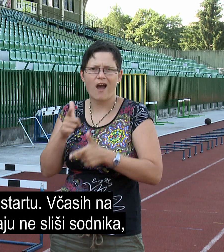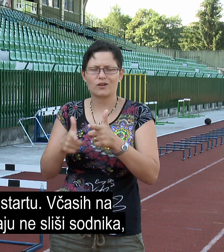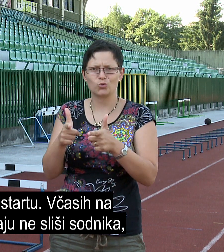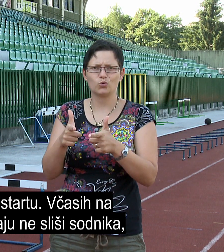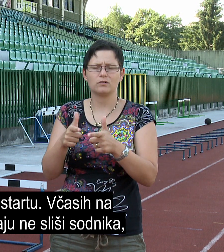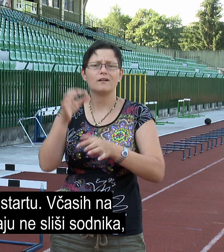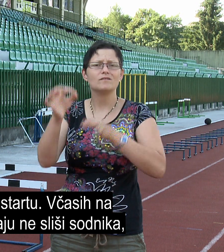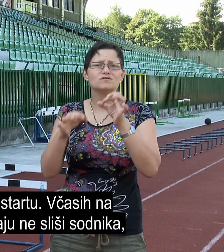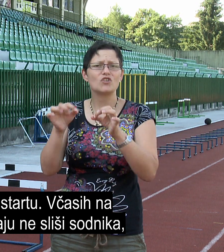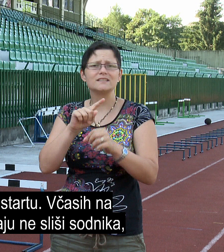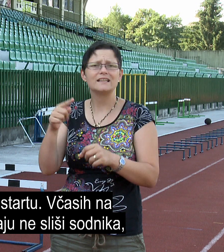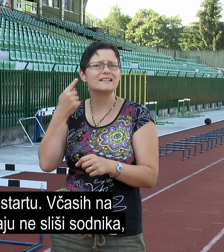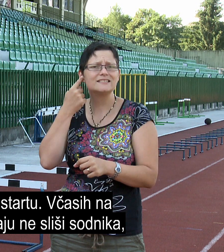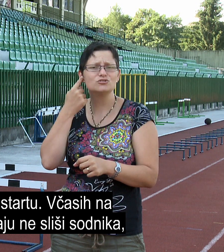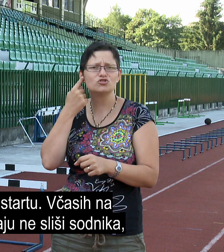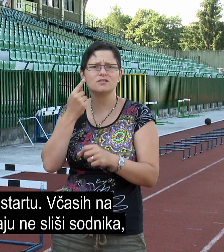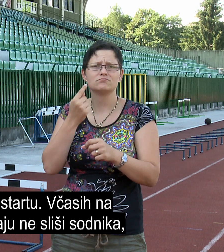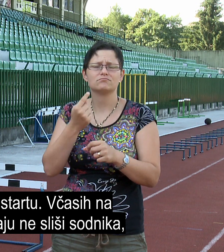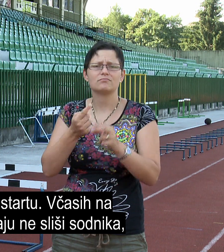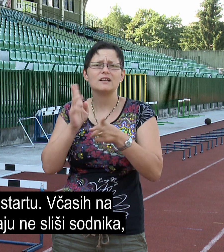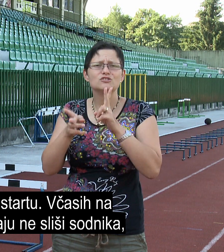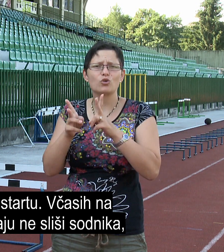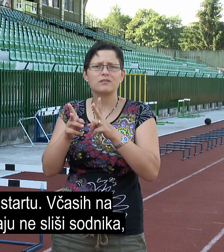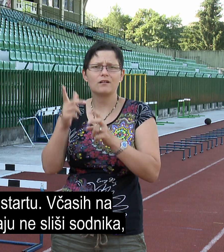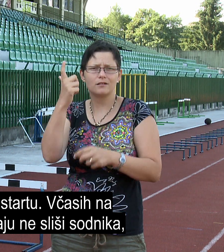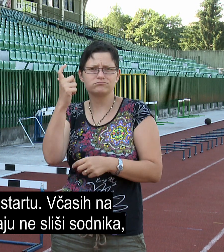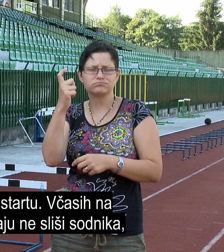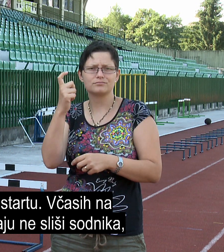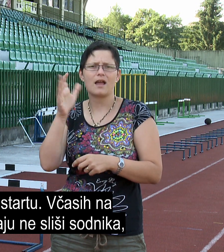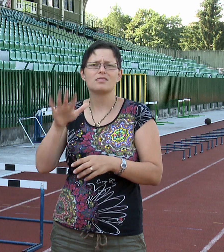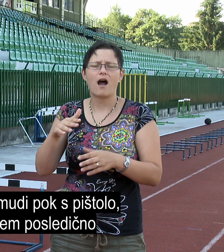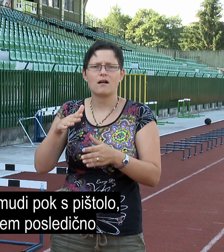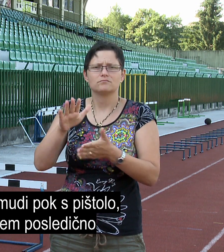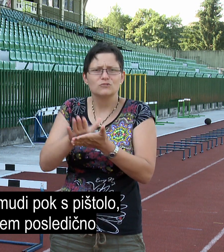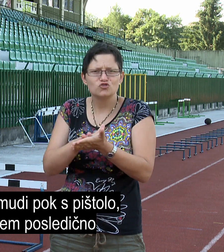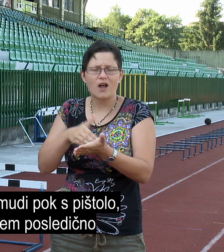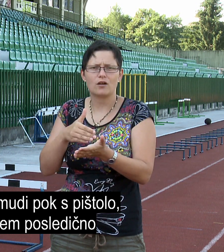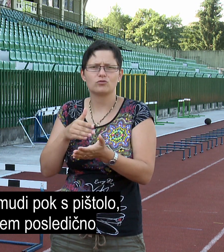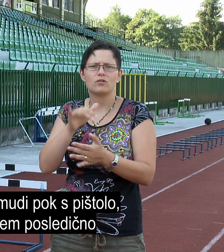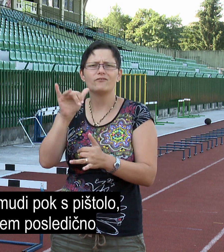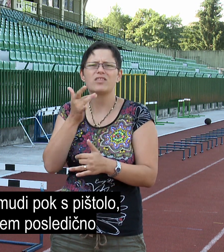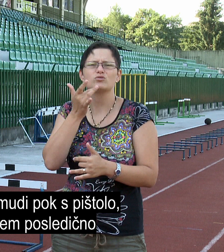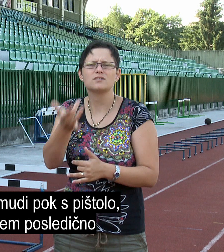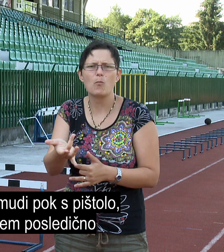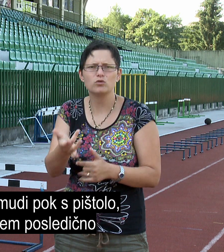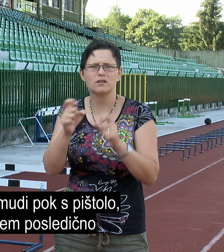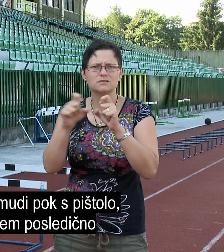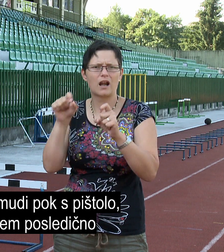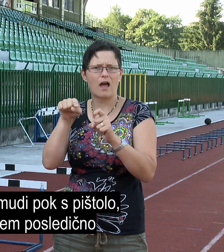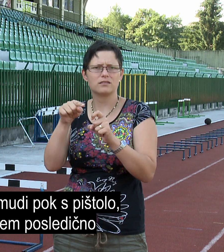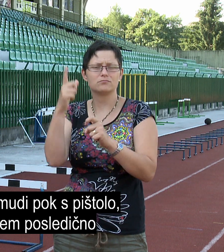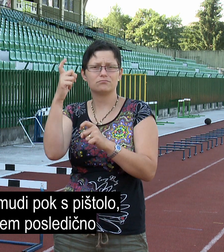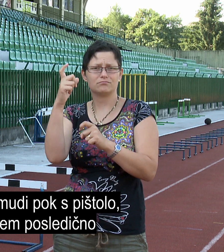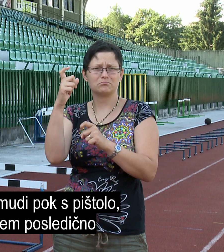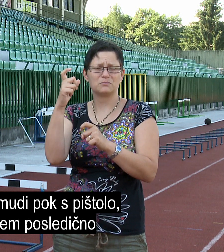ne sliši sodnika na štartnem položaju, zamudi zaradi tega pri